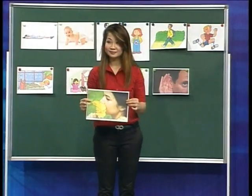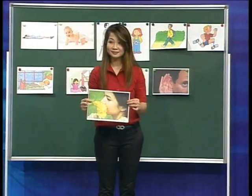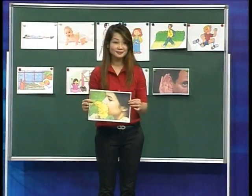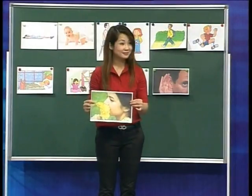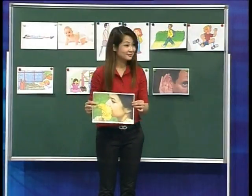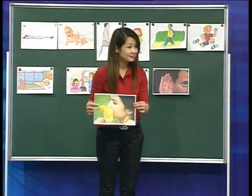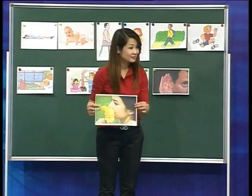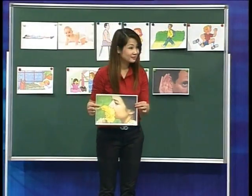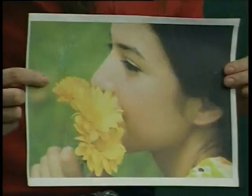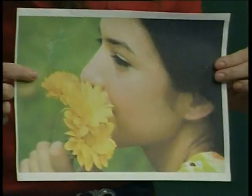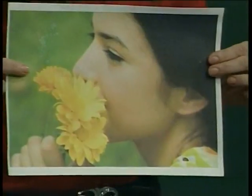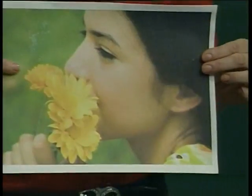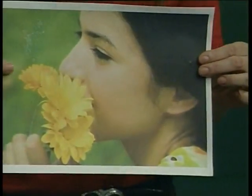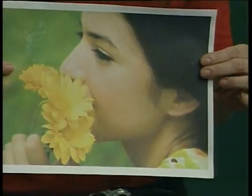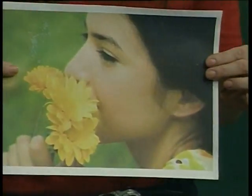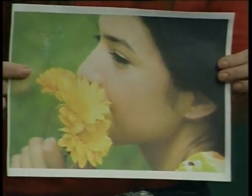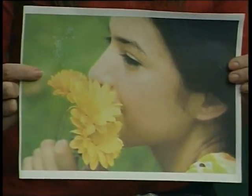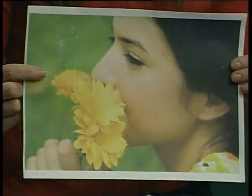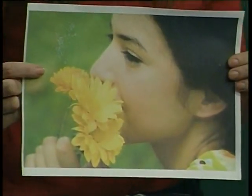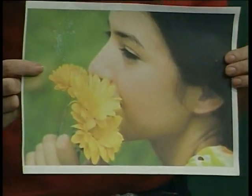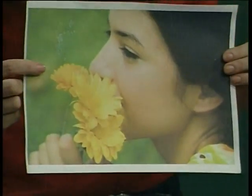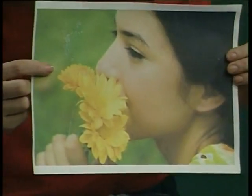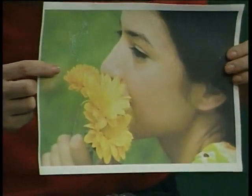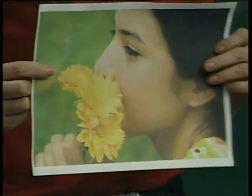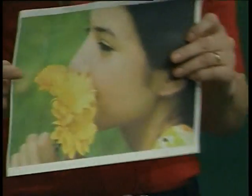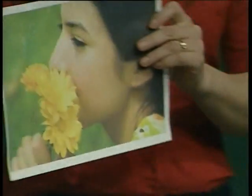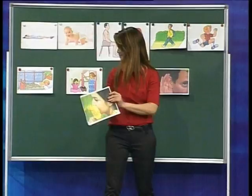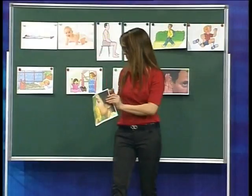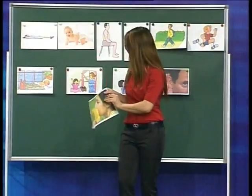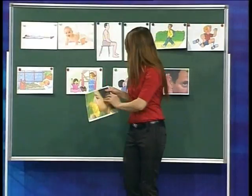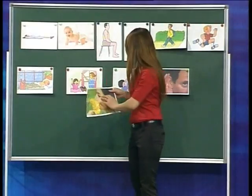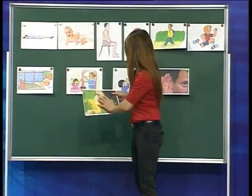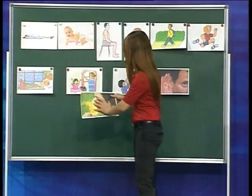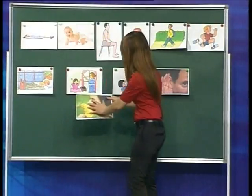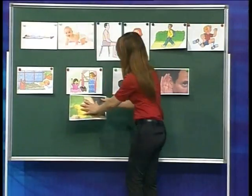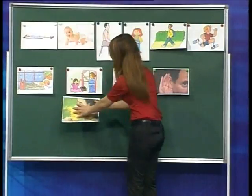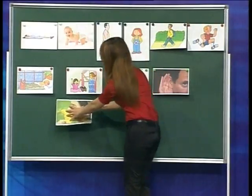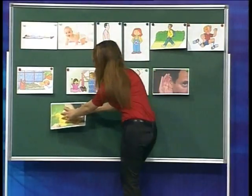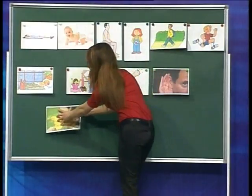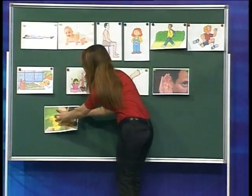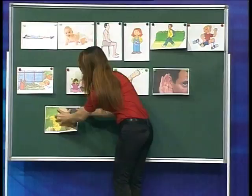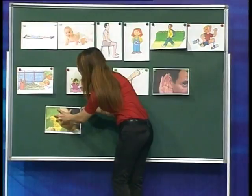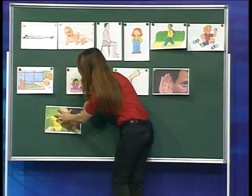Nào chúng ta hãy cùng xem bức tranh tiếp theo Các bạn nói đó là những bông hoa Bạn ấy đang làm gì bông hoa nhỉ